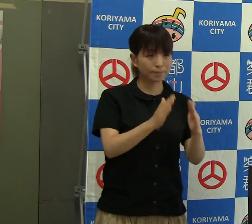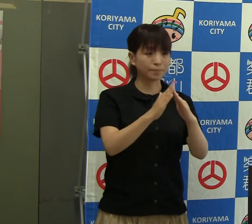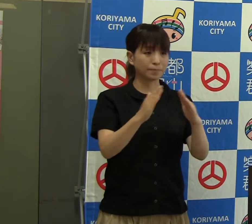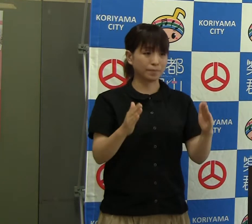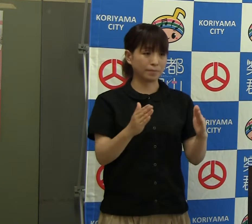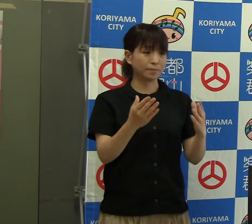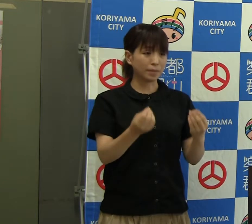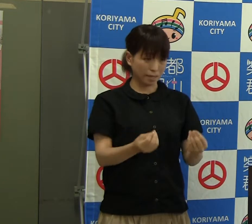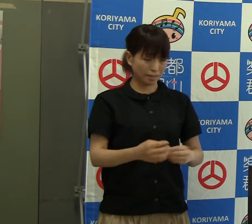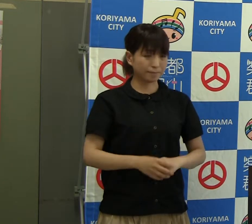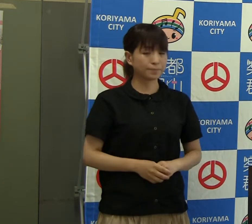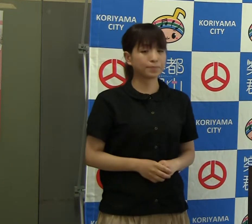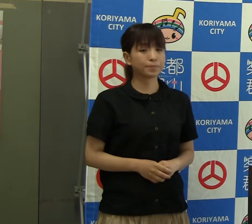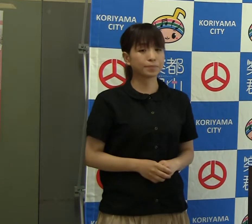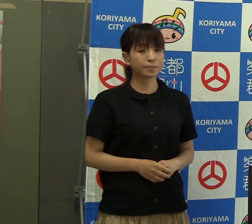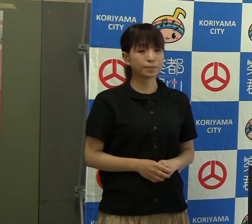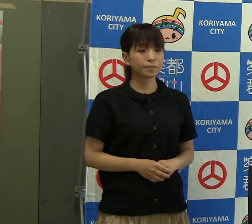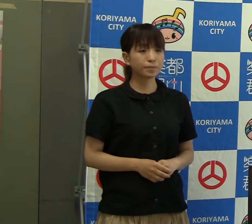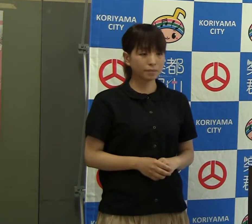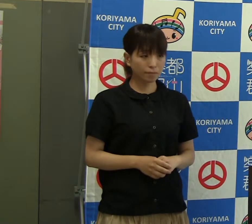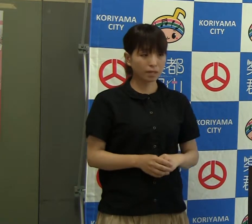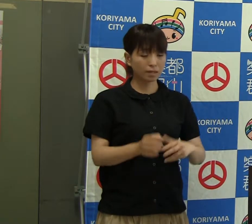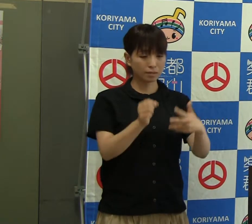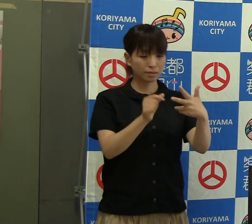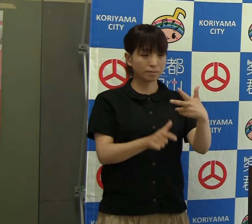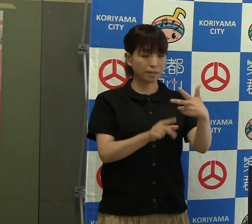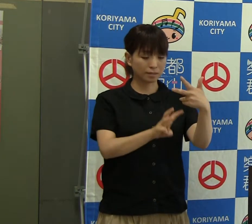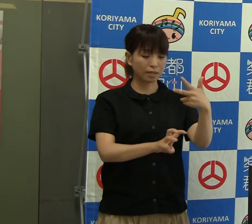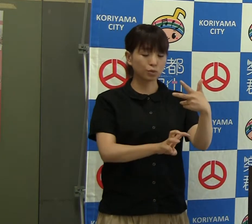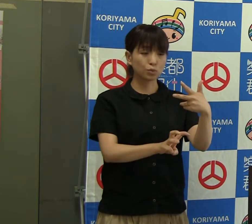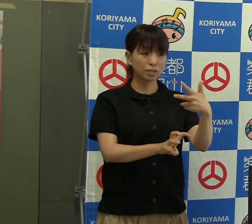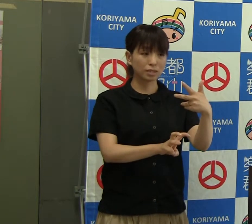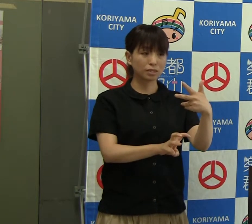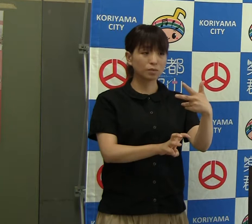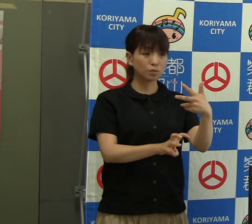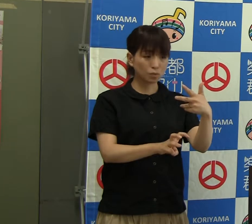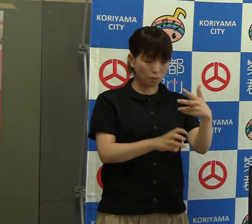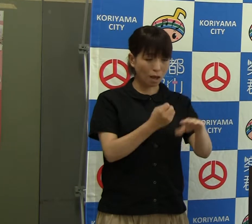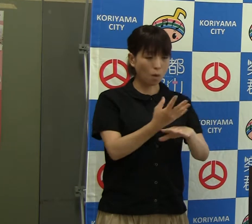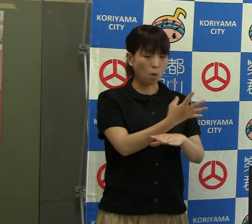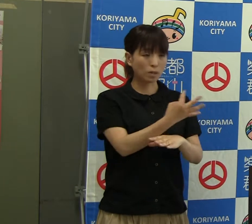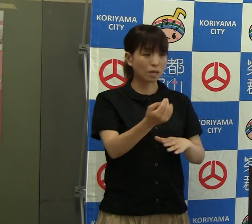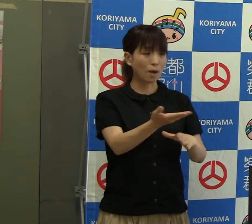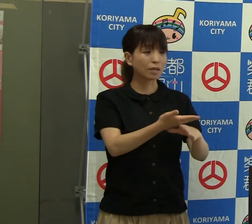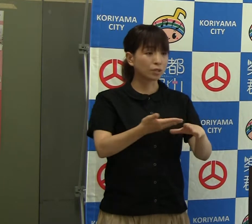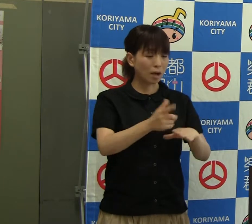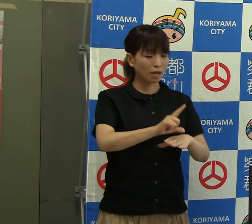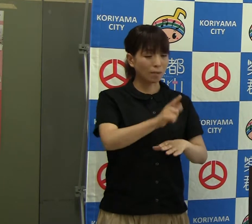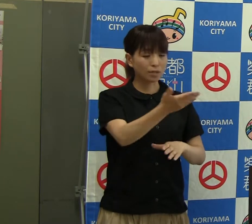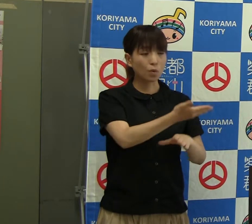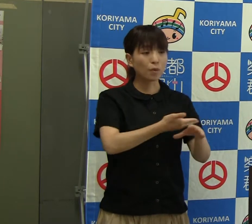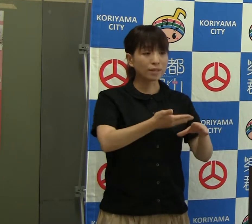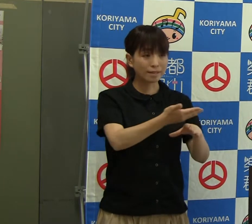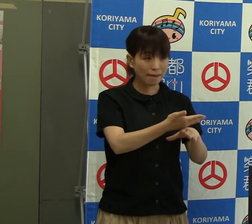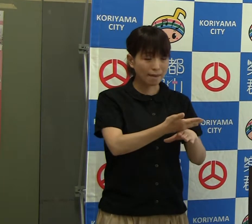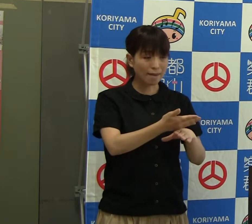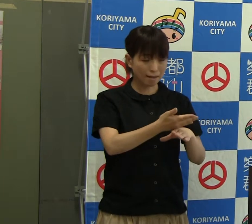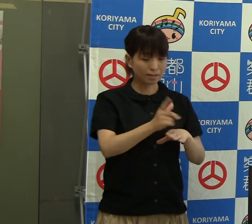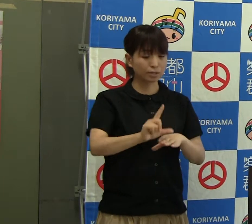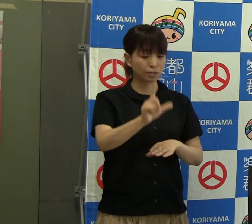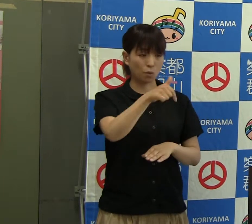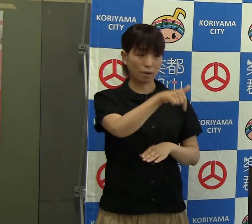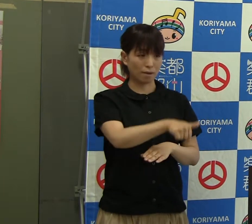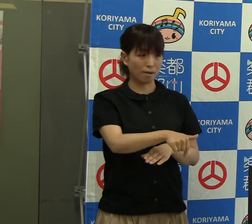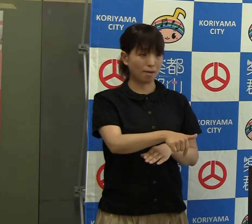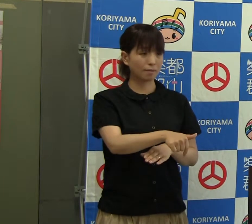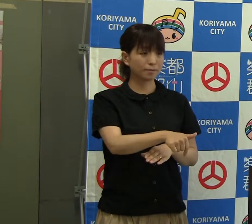ました。また来たる30日にはですね、宝沢沼上野池上下